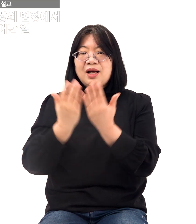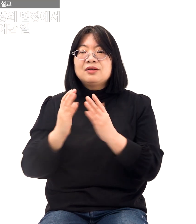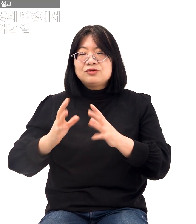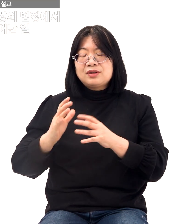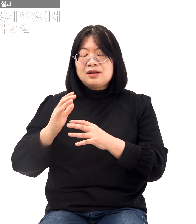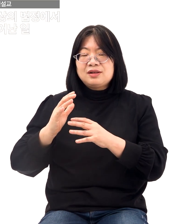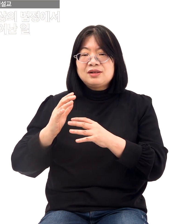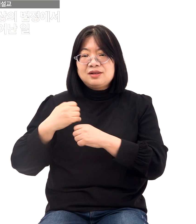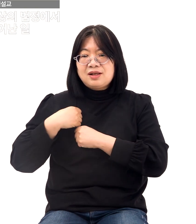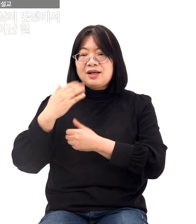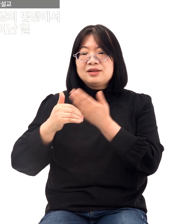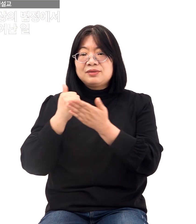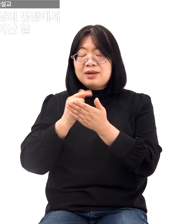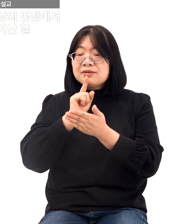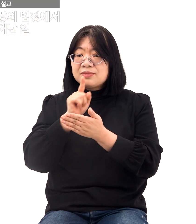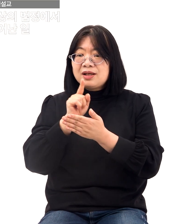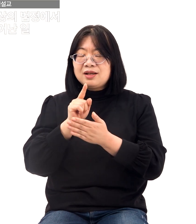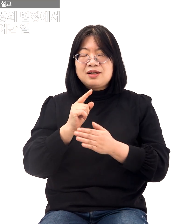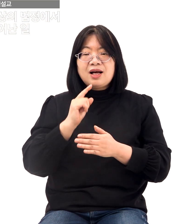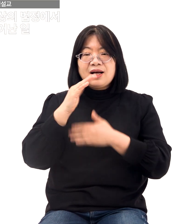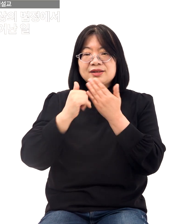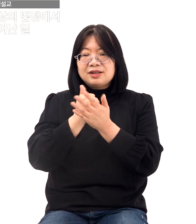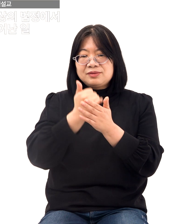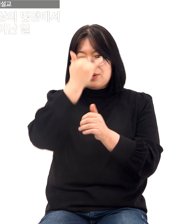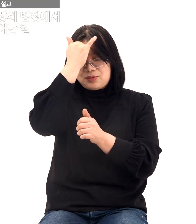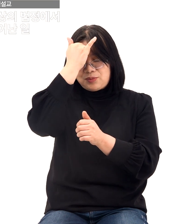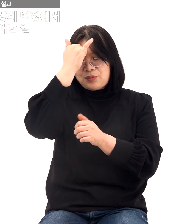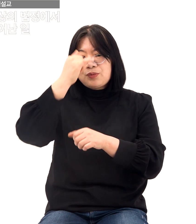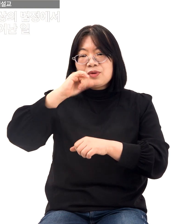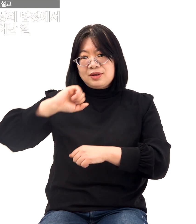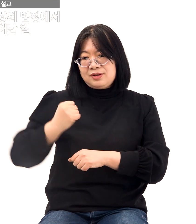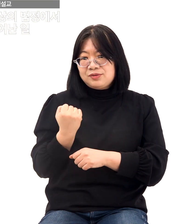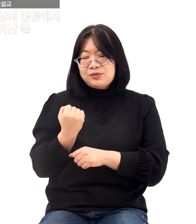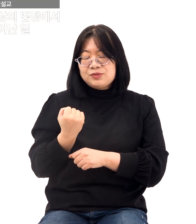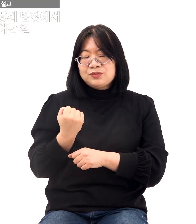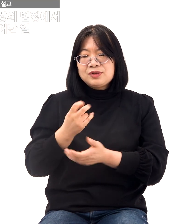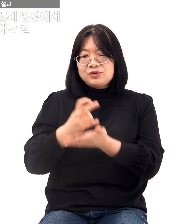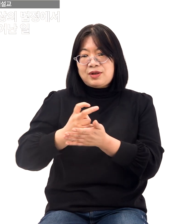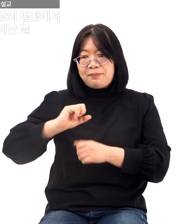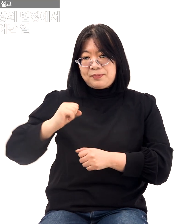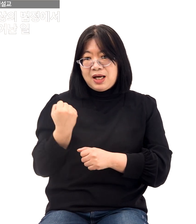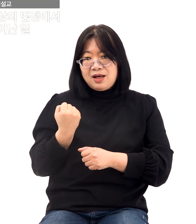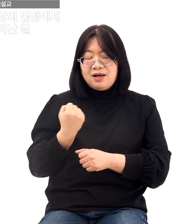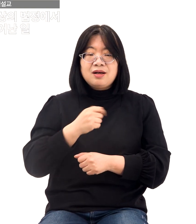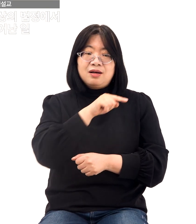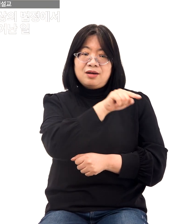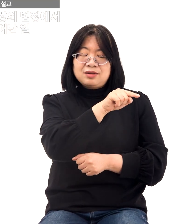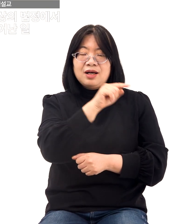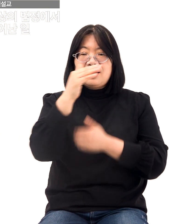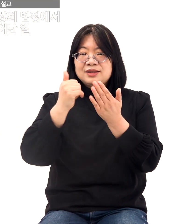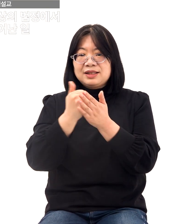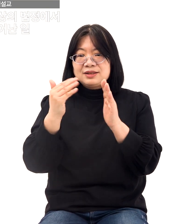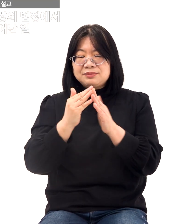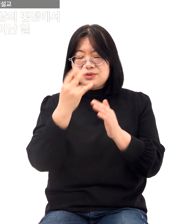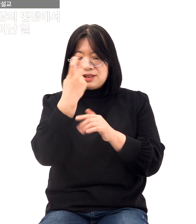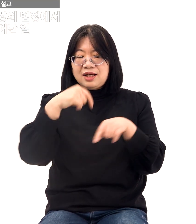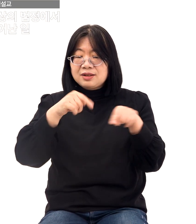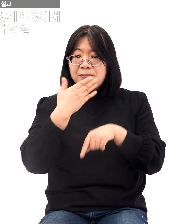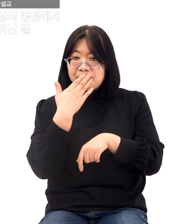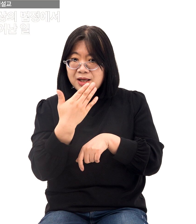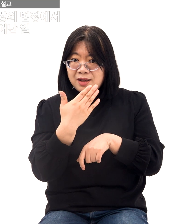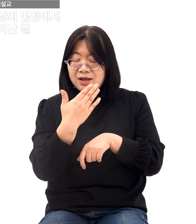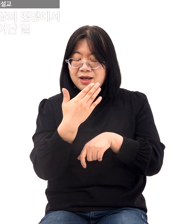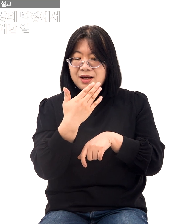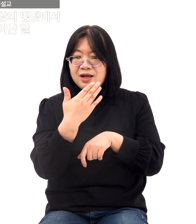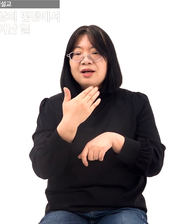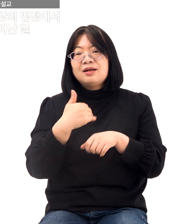만일 내 도를 행하며 내 규례를 지키면 네가 내 집을 다스릴 것이요 내 뜰을 지킬